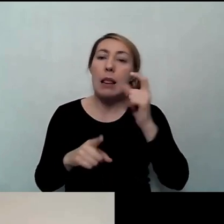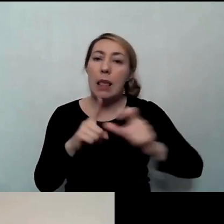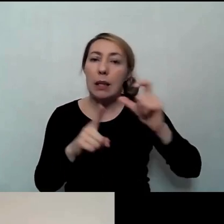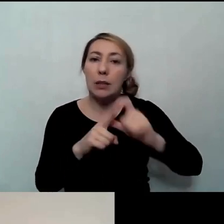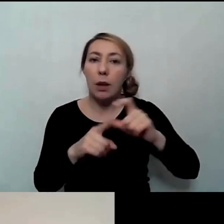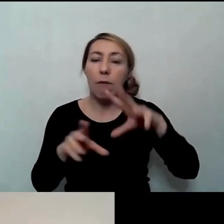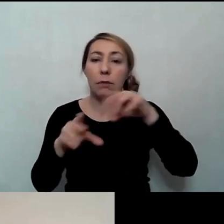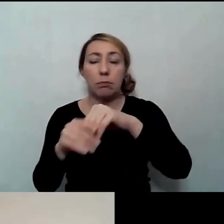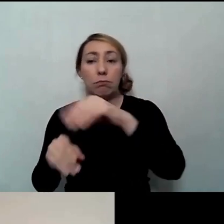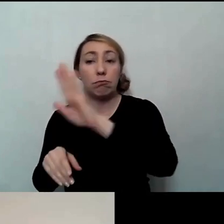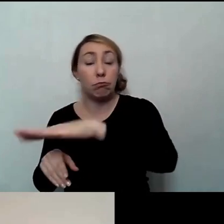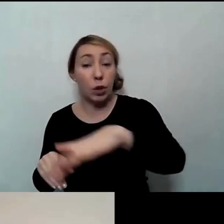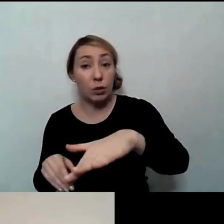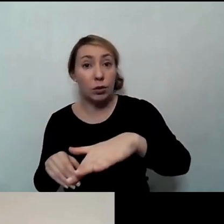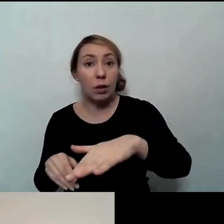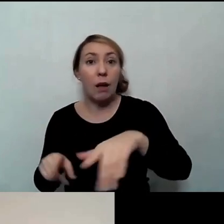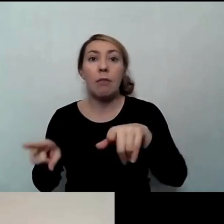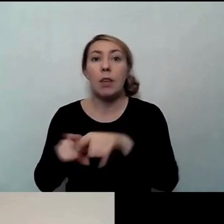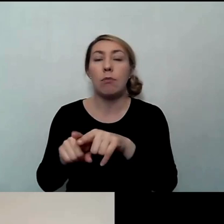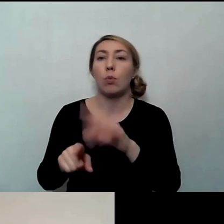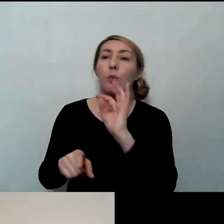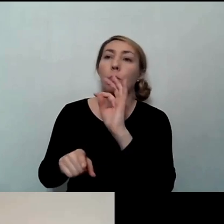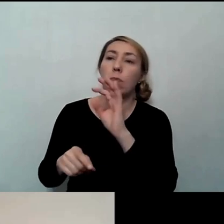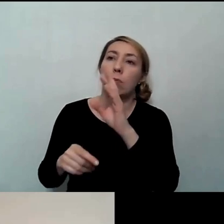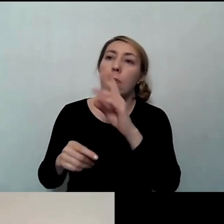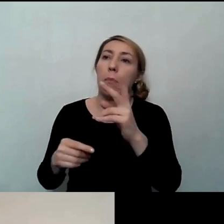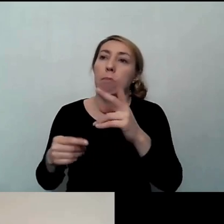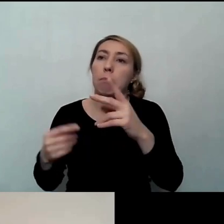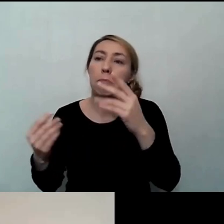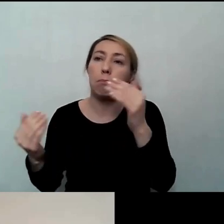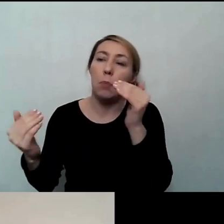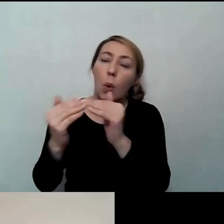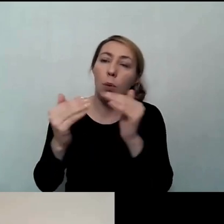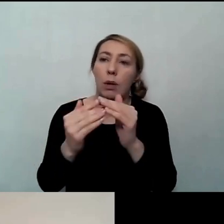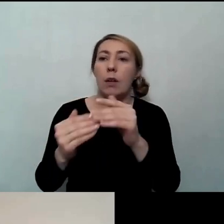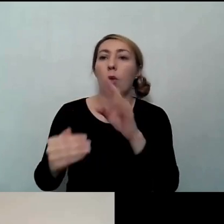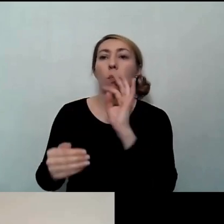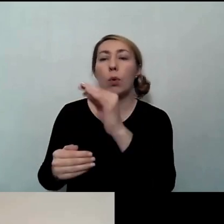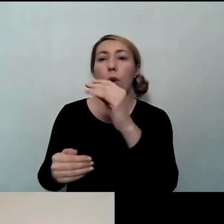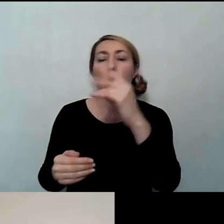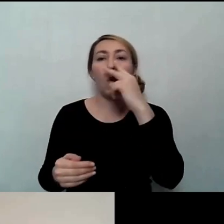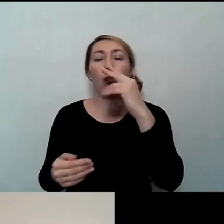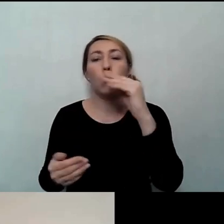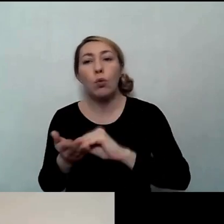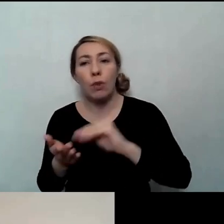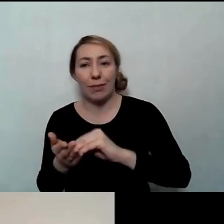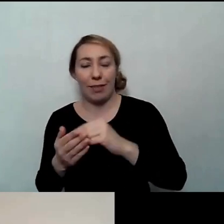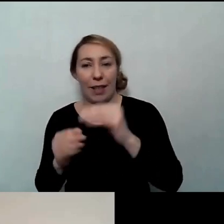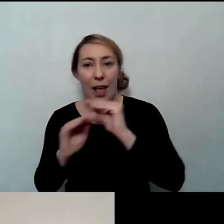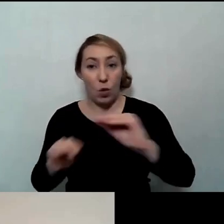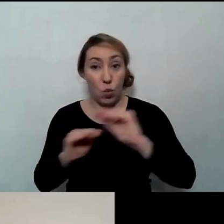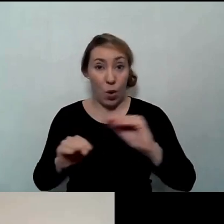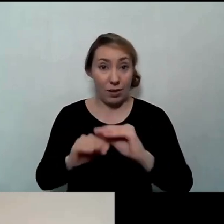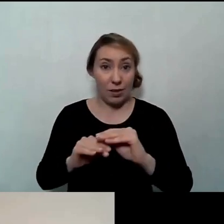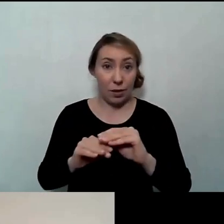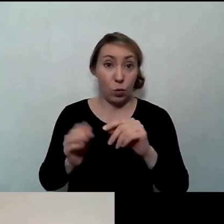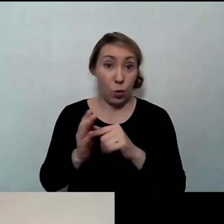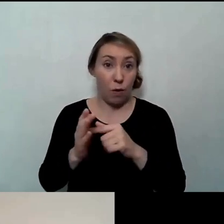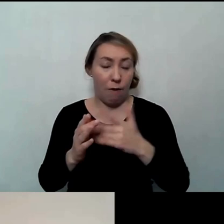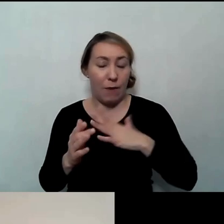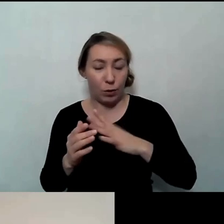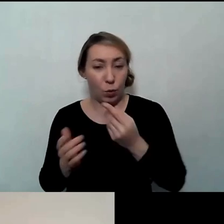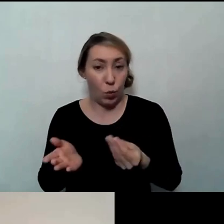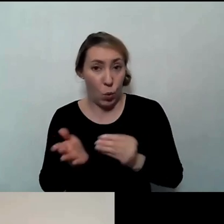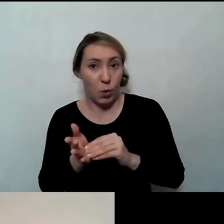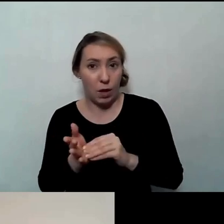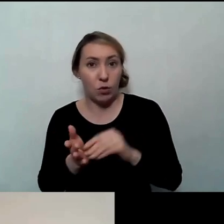ze względu na to, jakie również mają doświadczenia edukacyjne. I myślę, że to jest też warte tutaj doprecyzowania,